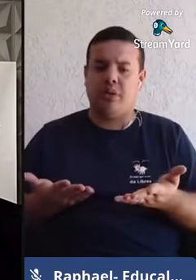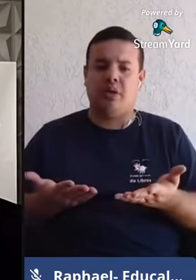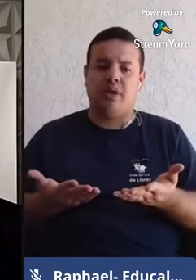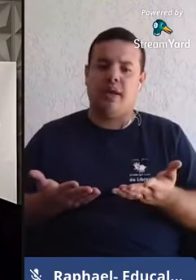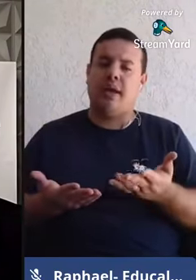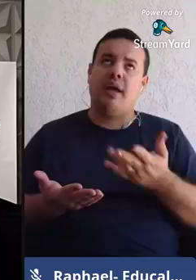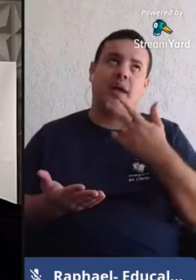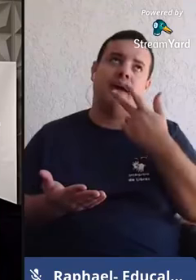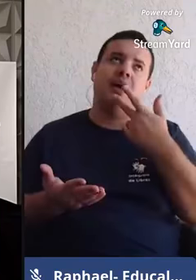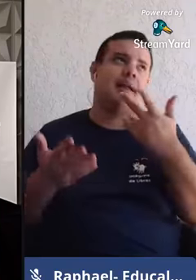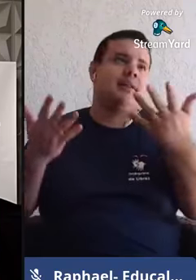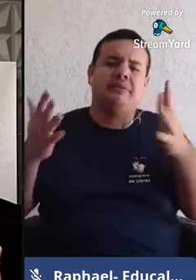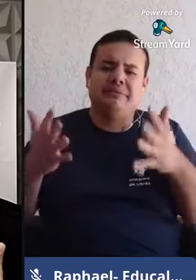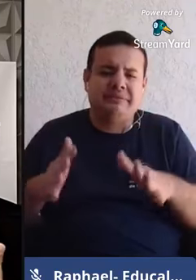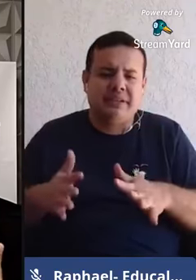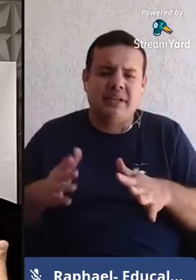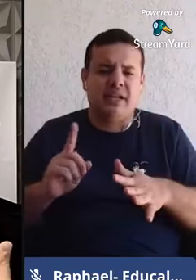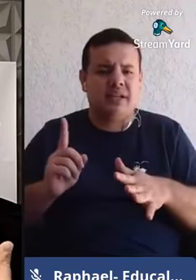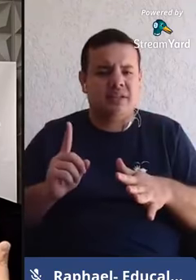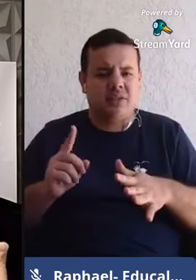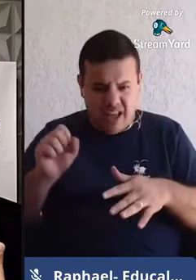Declinar, não é?